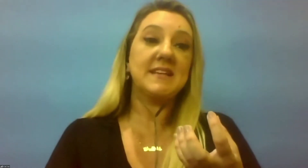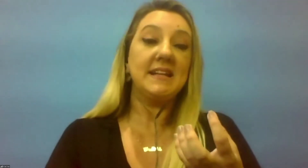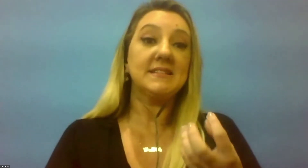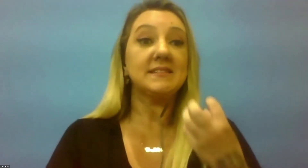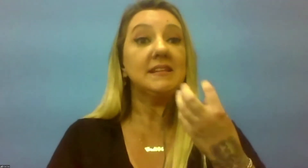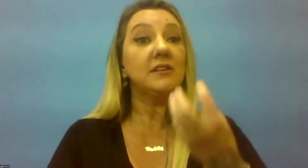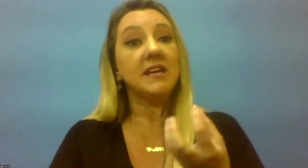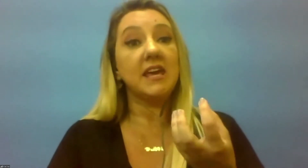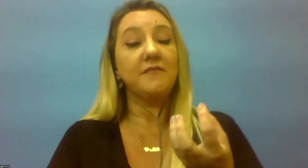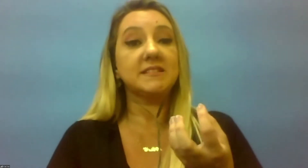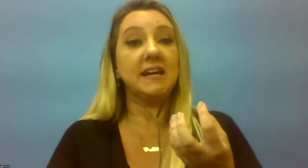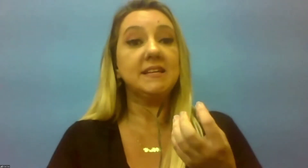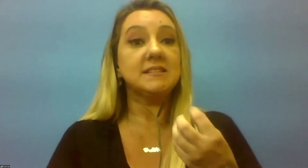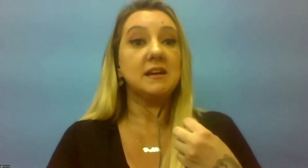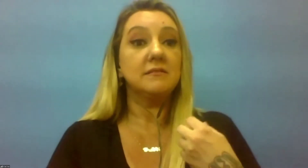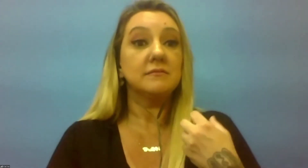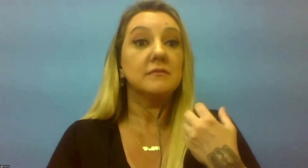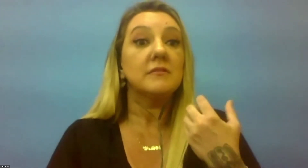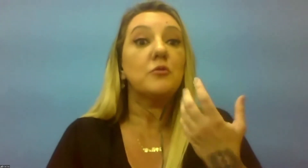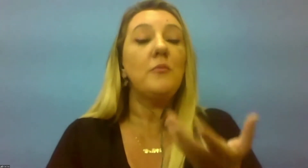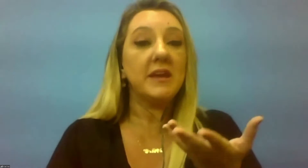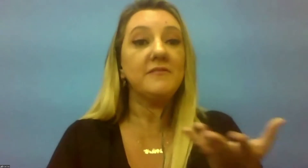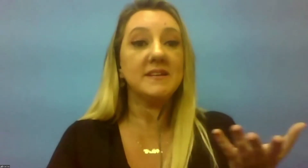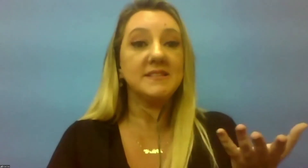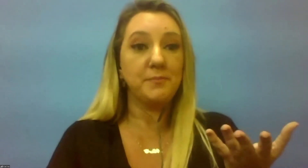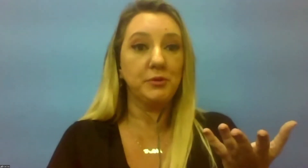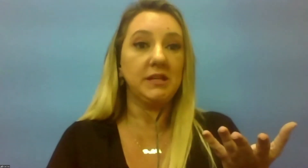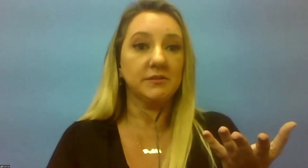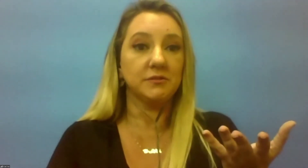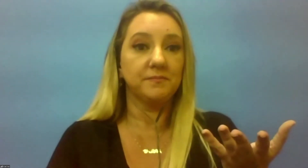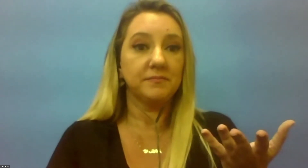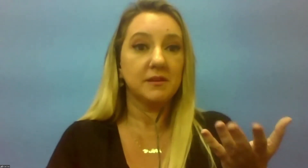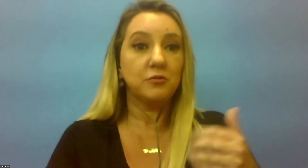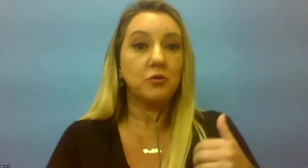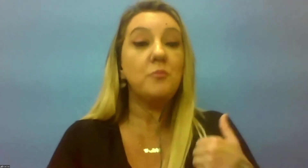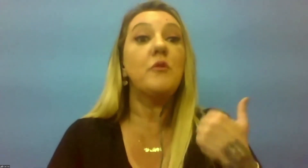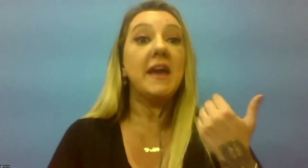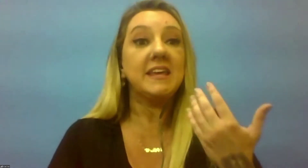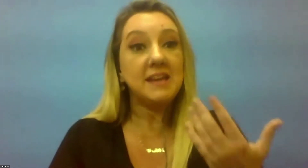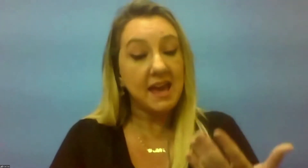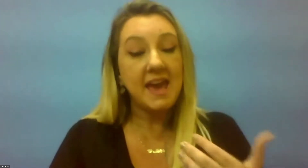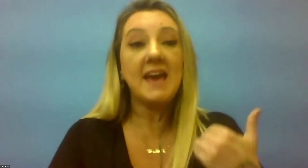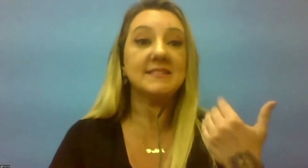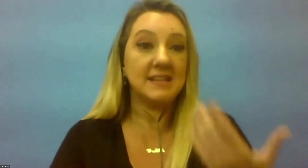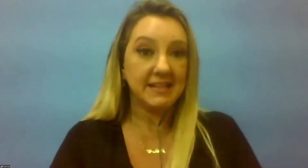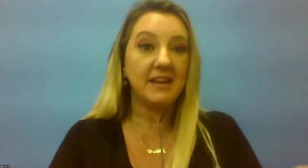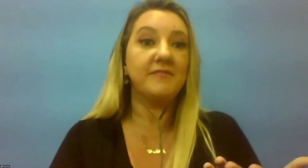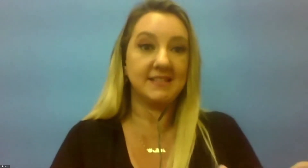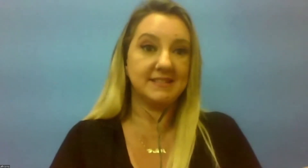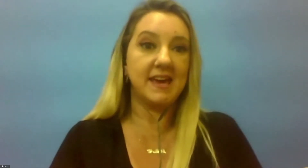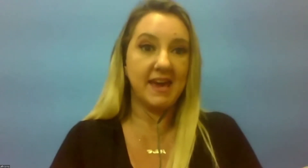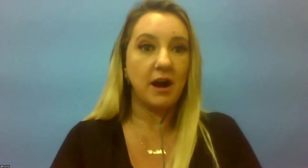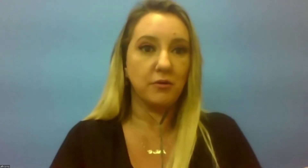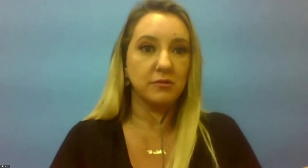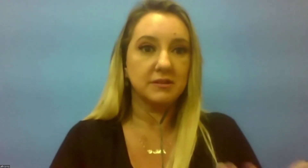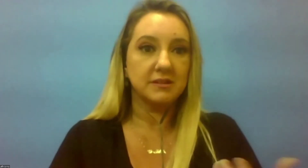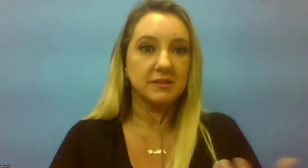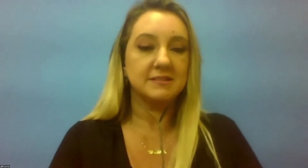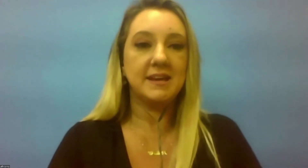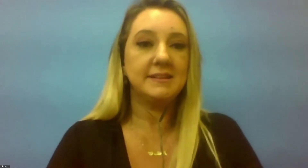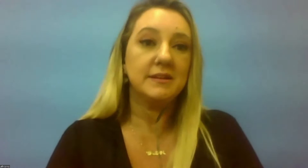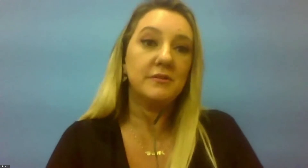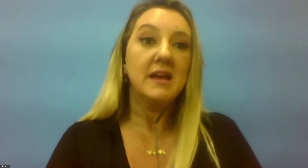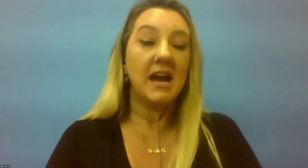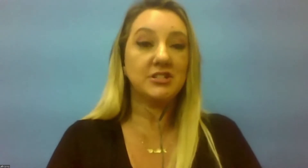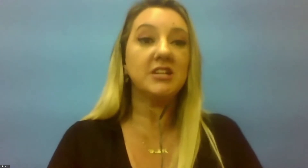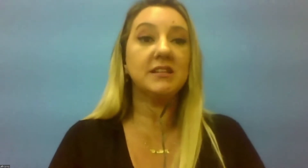quem fiscaliza. Se não tem quem fiscaliza, como é que vai ser punido? Como é que essa lei vai ser real,